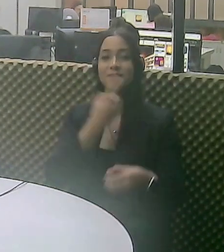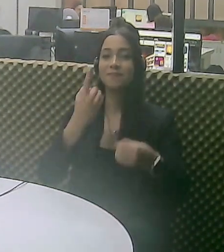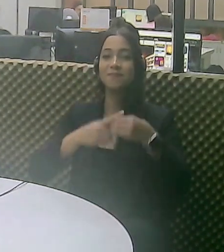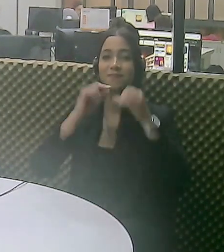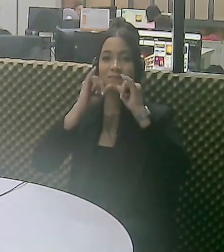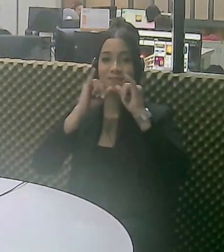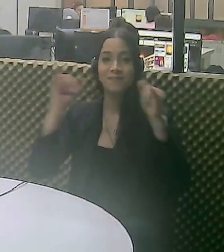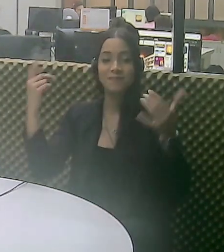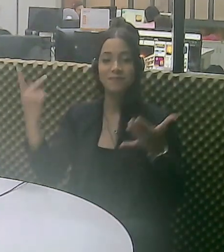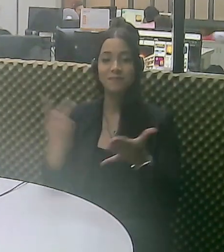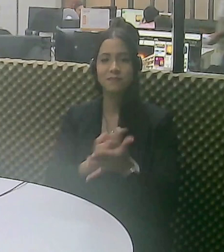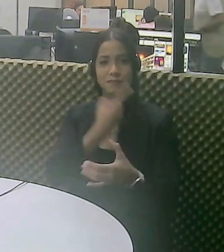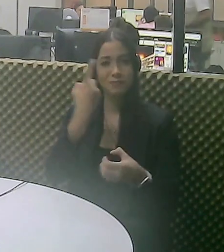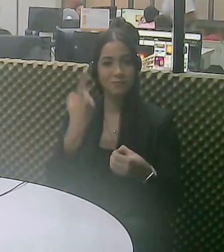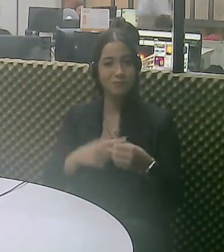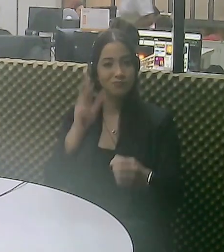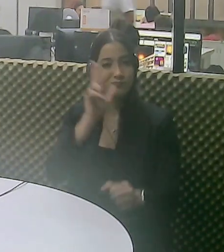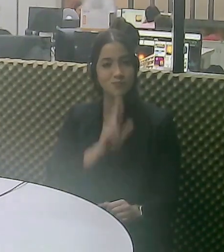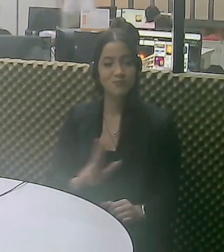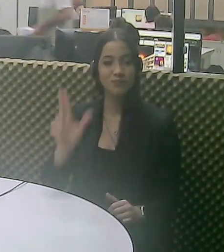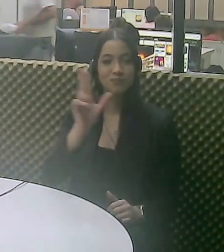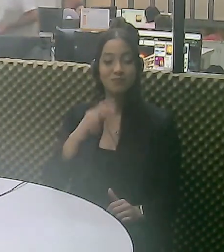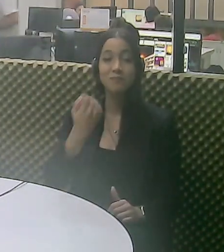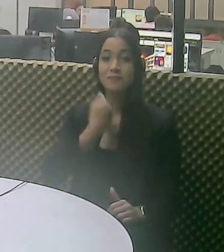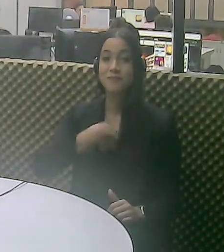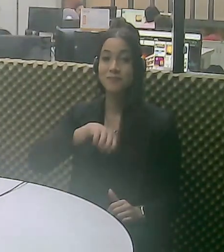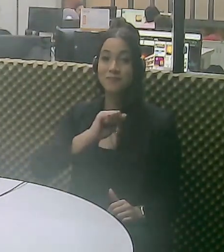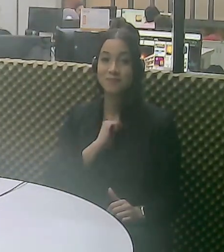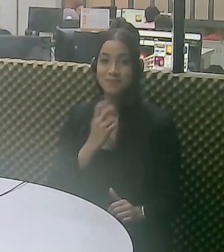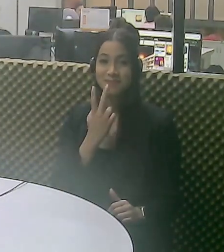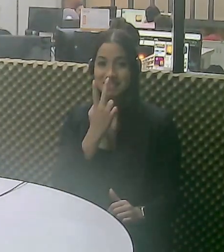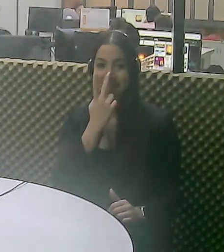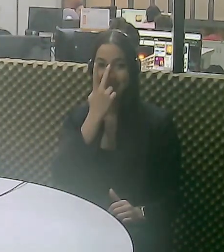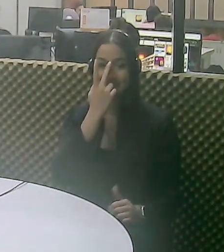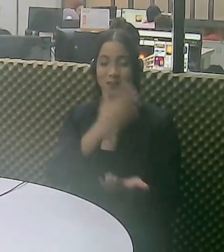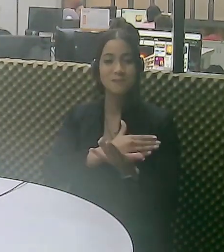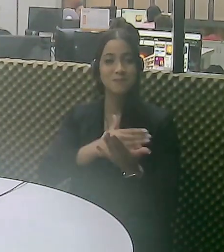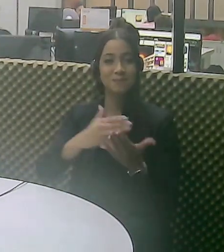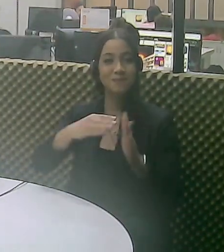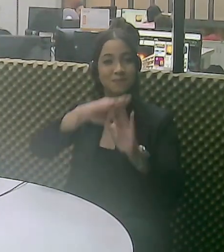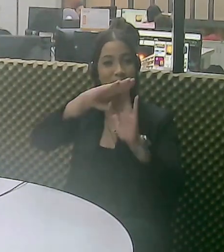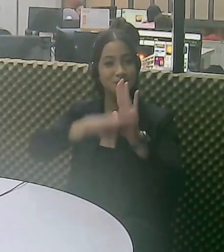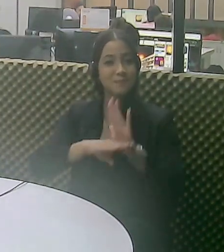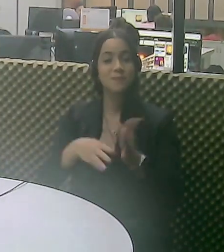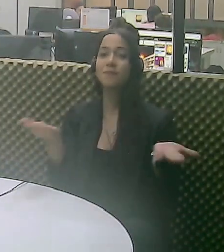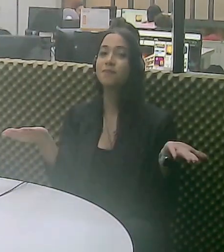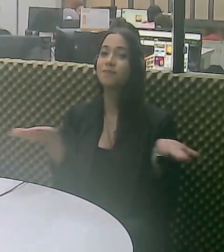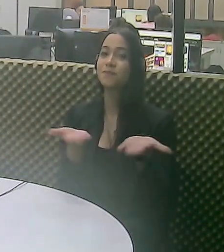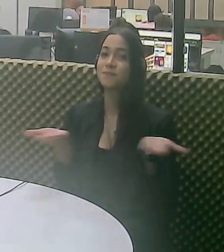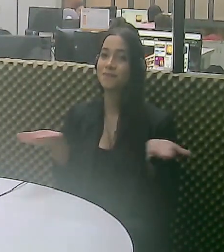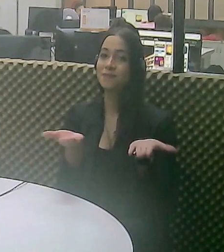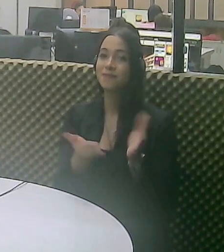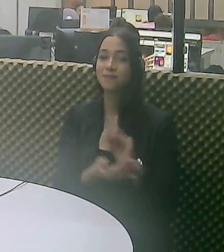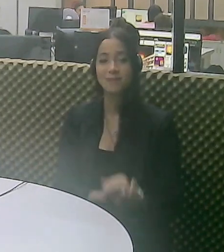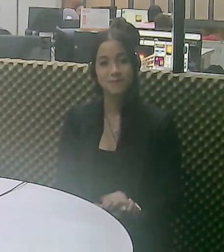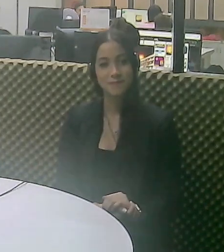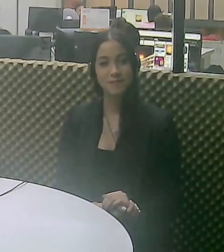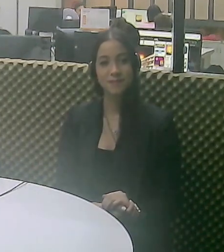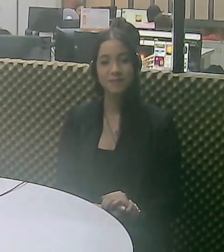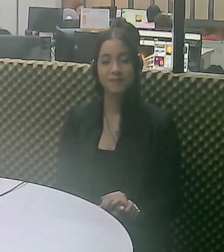de notícias sobre o que de fato acontece em Uberlândia. Eu sou Vanessa Gianotti e começamos com os destaques da edição de